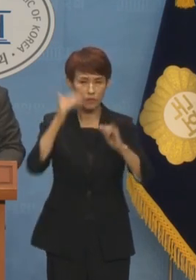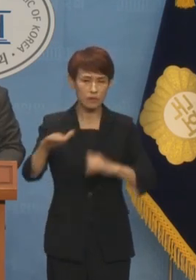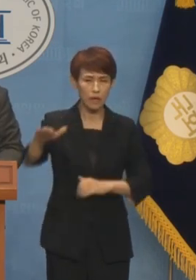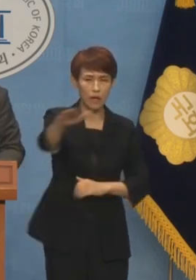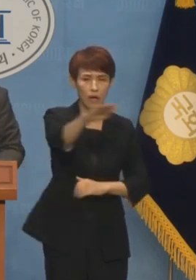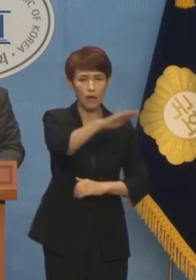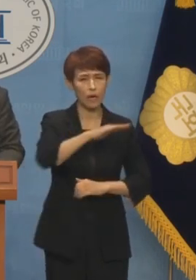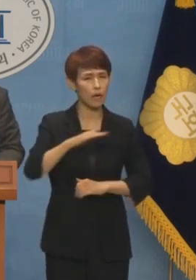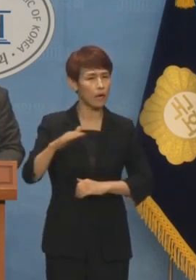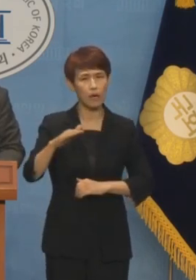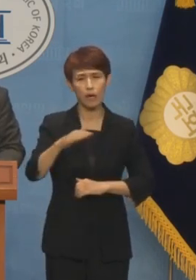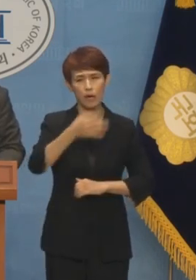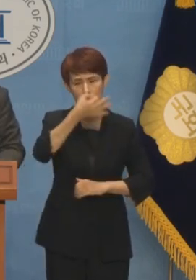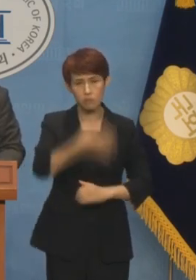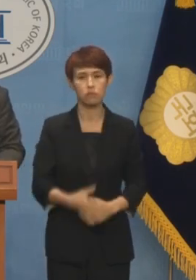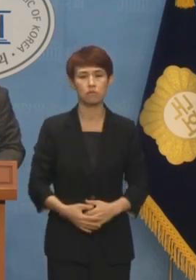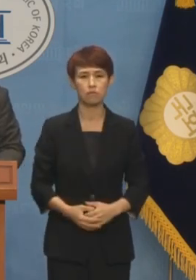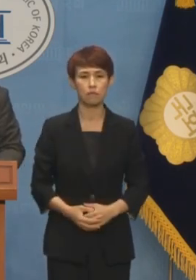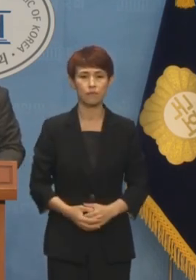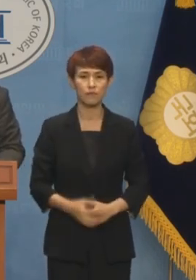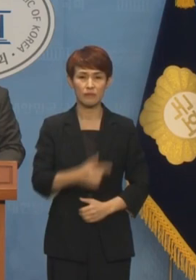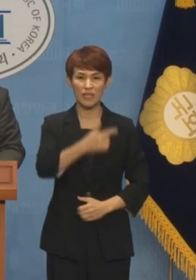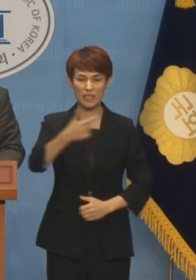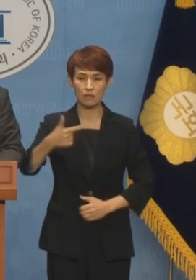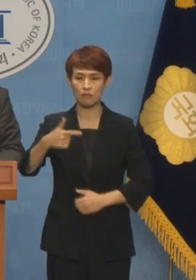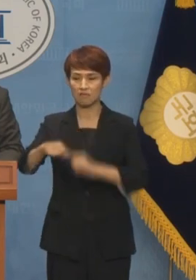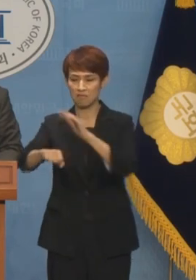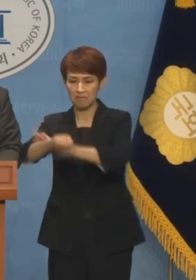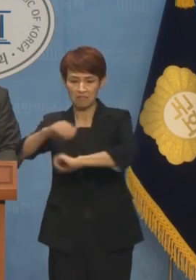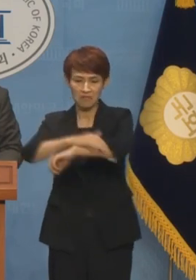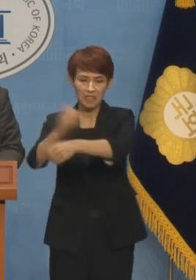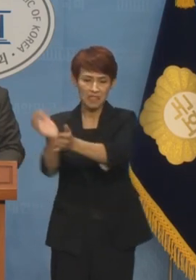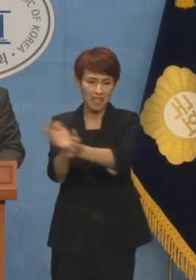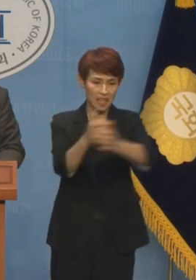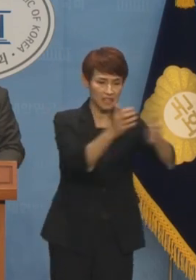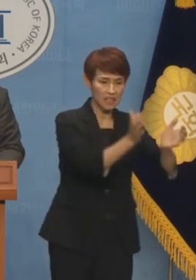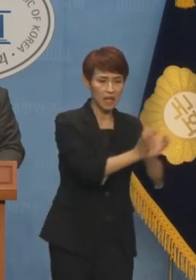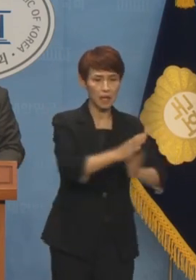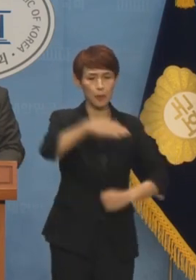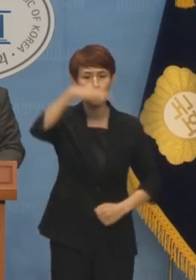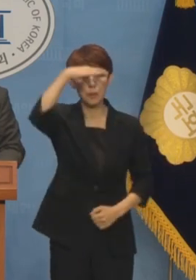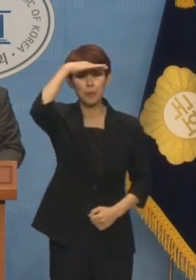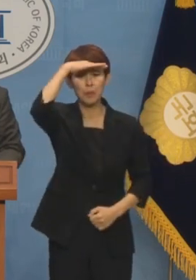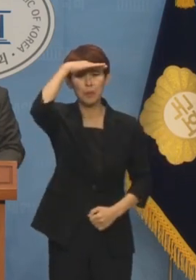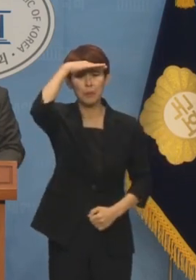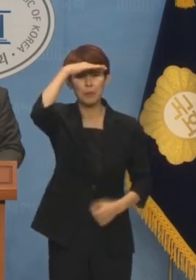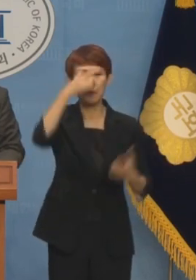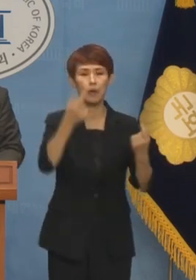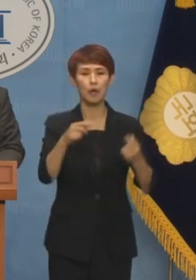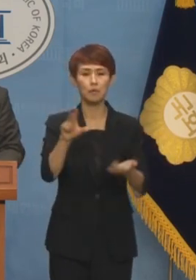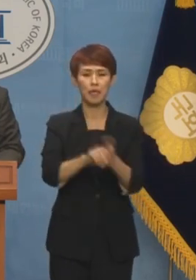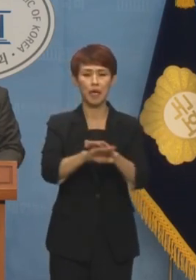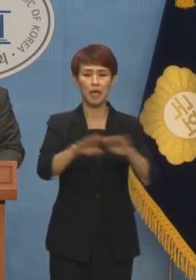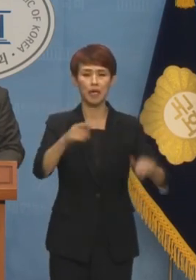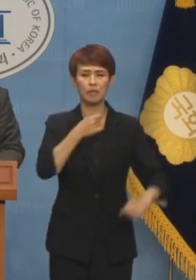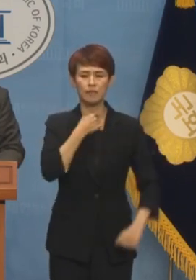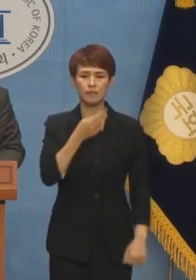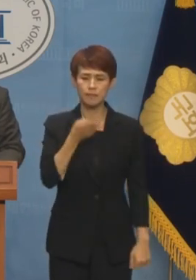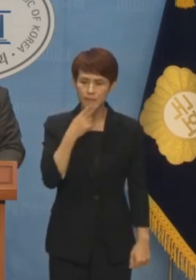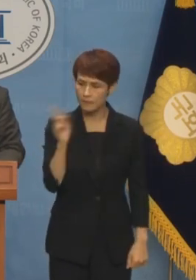타들어가고 있습니다. 거대 양당은 손 놓고 남의 집 불 구경하듯 문제 해결의 의지가 없어